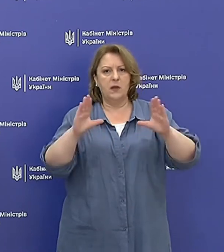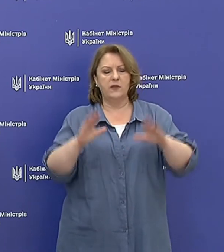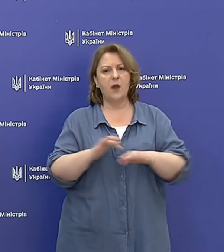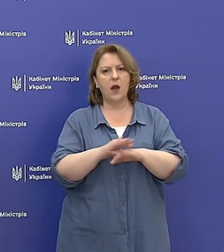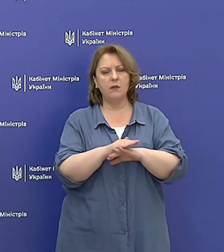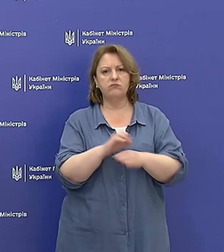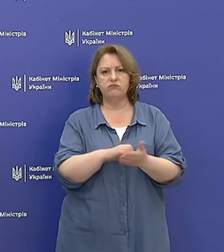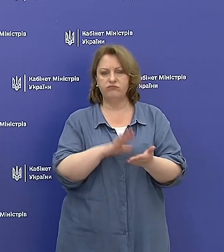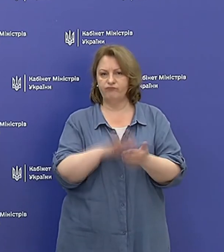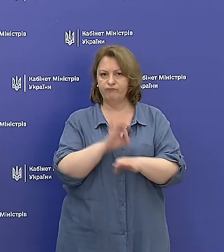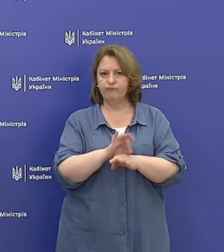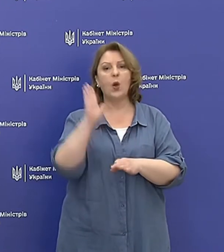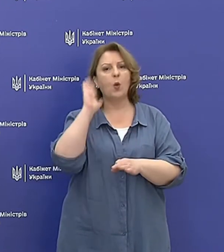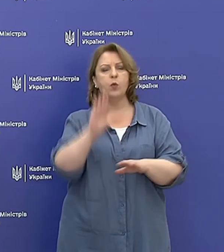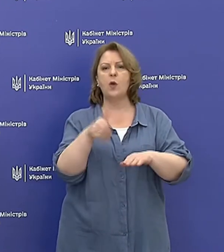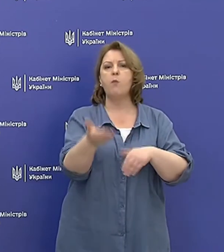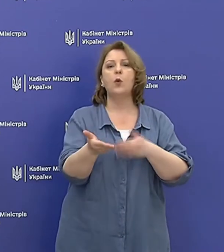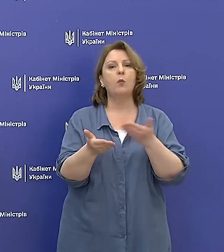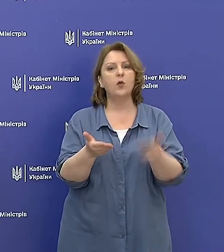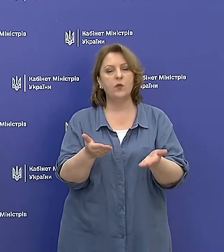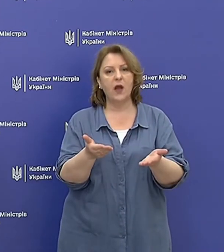кількості, ми будемо пропонувати